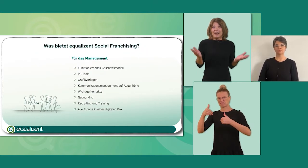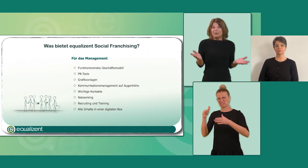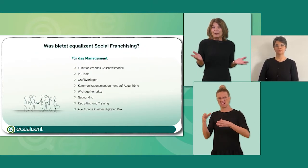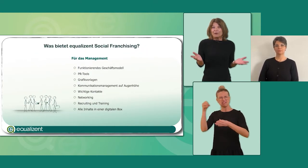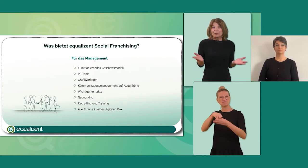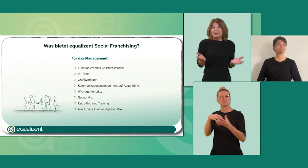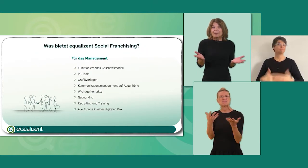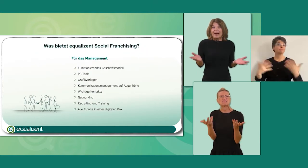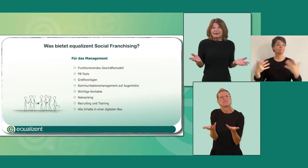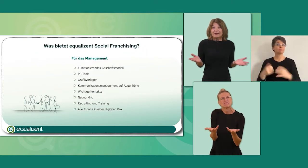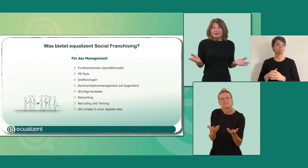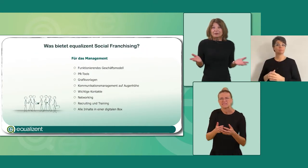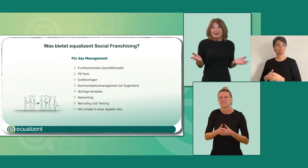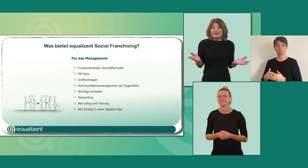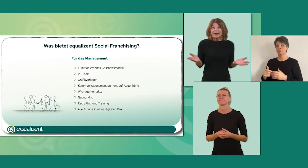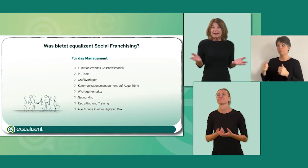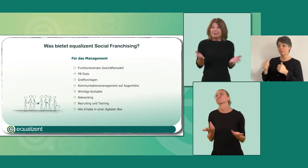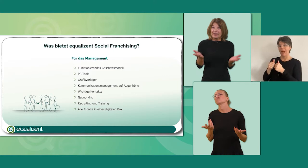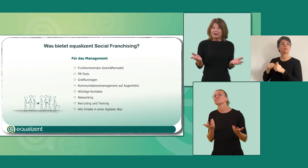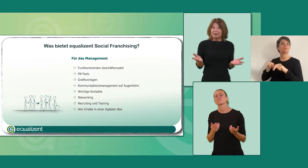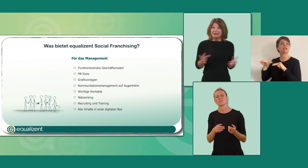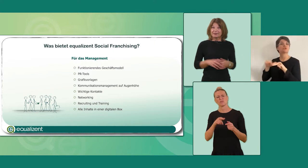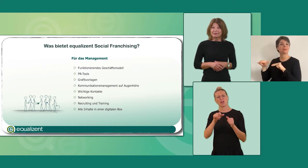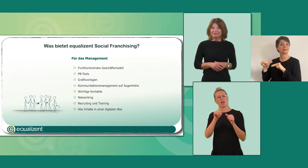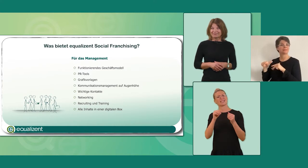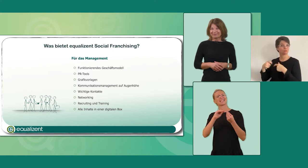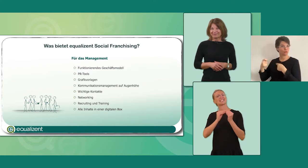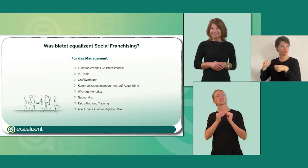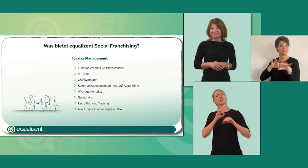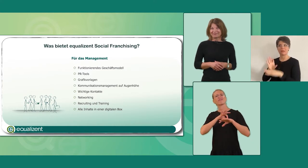Und was haben wir für unsere Partner, Partnerinnen im Management?